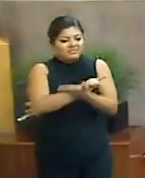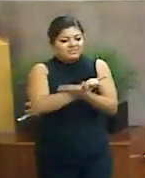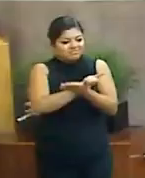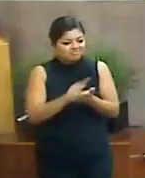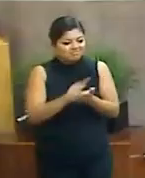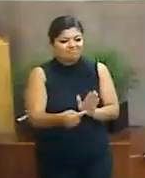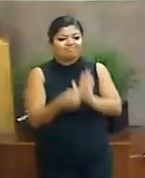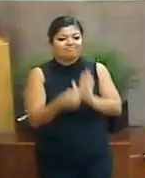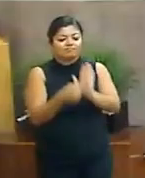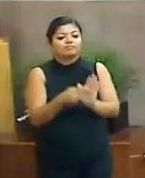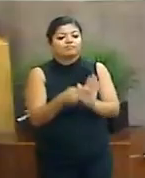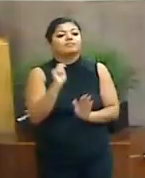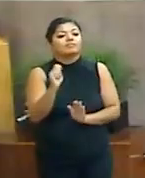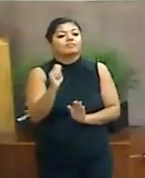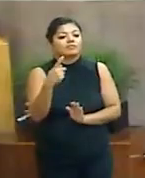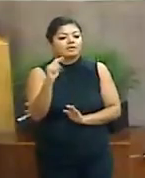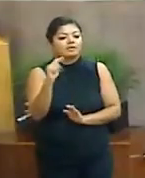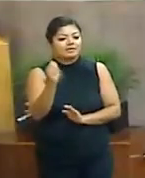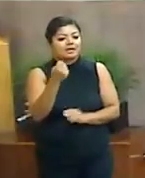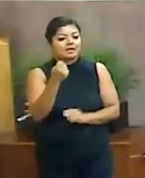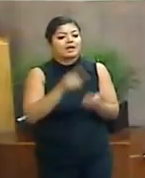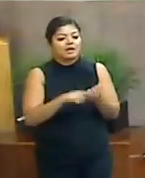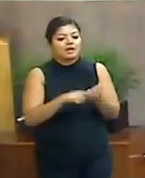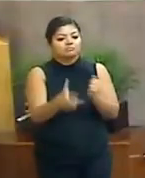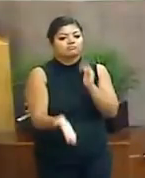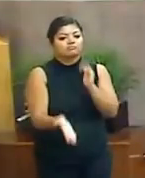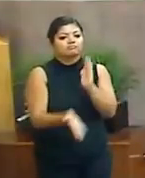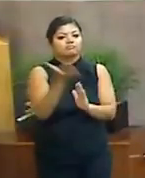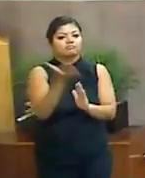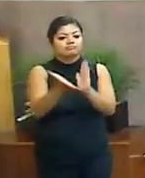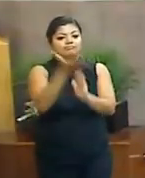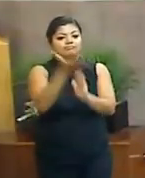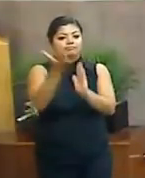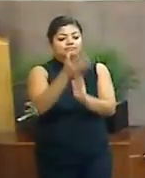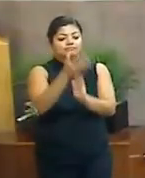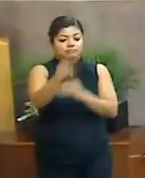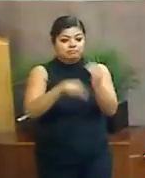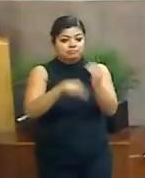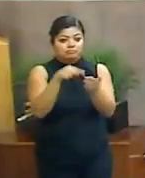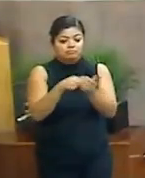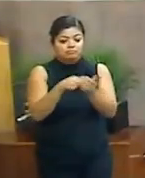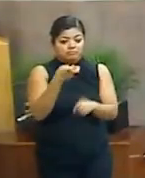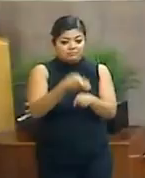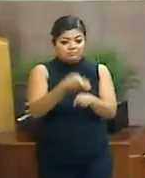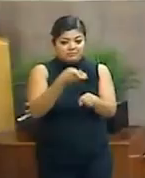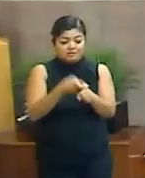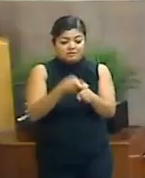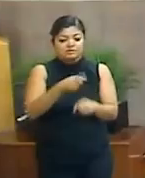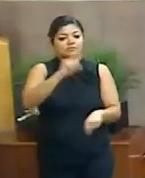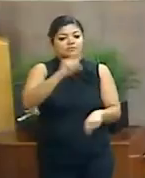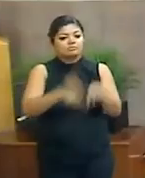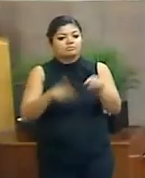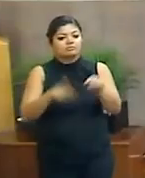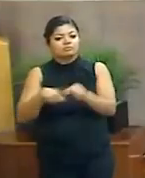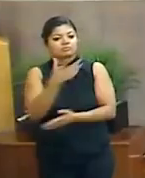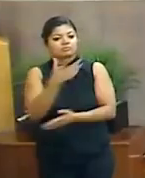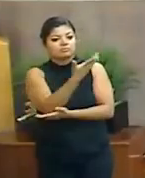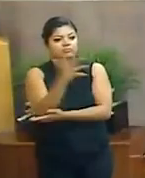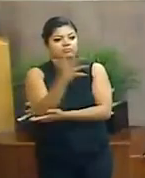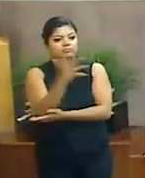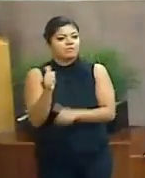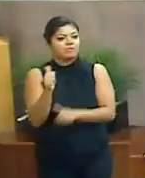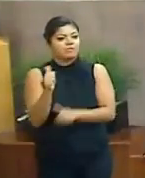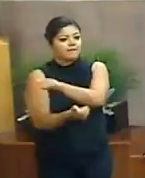de la manifestación de impacto ambiental en la construcción y operación en la planta cervecera por tanto se pretende la revocación de un